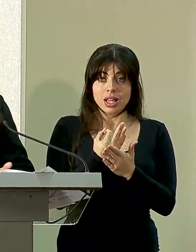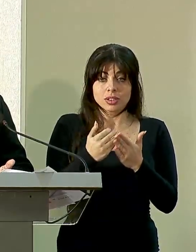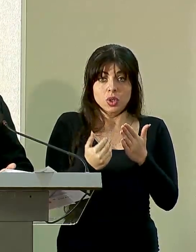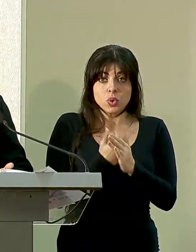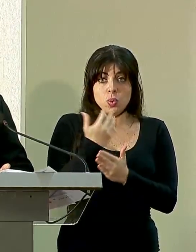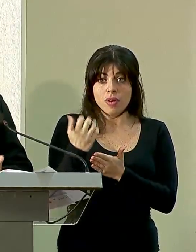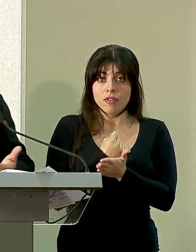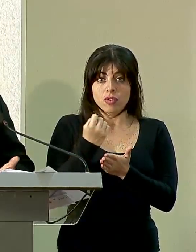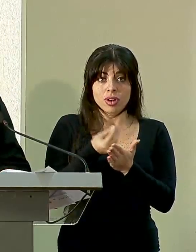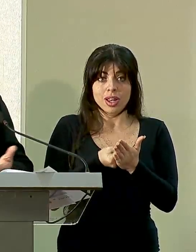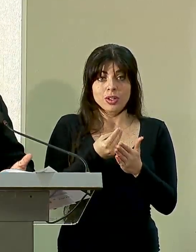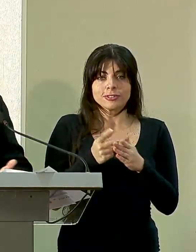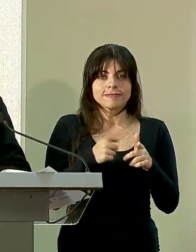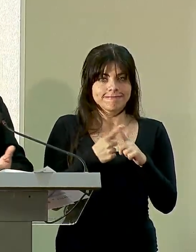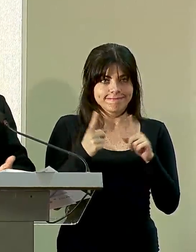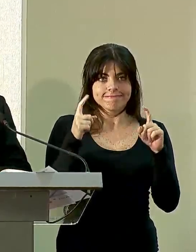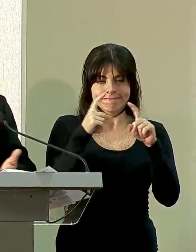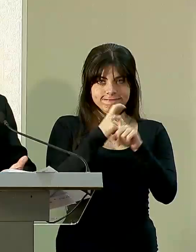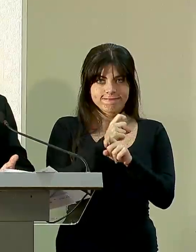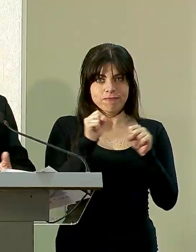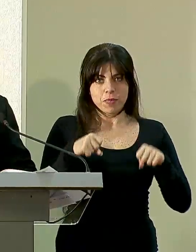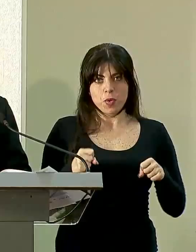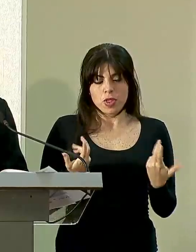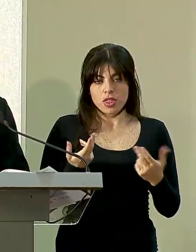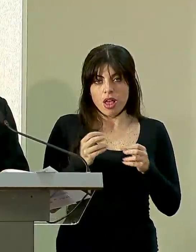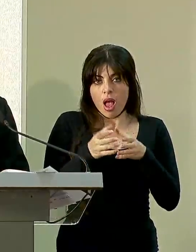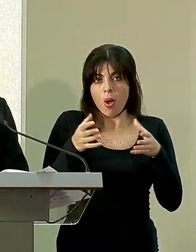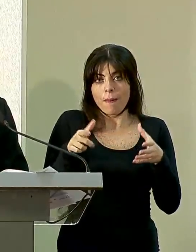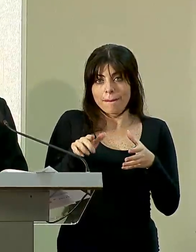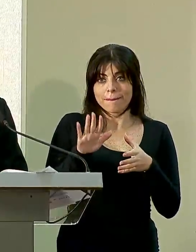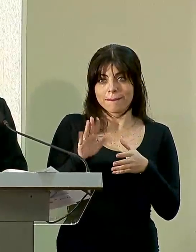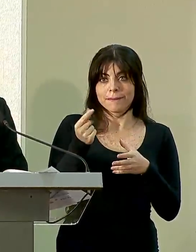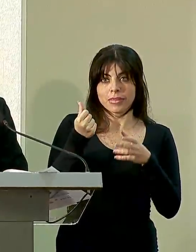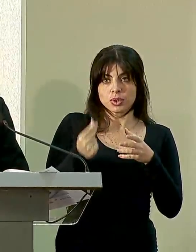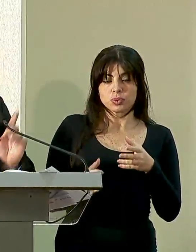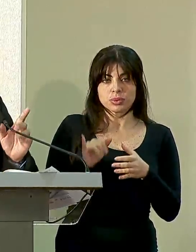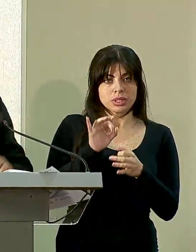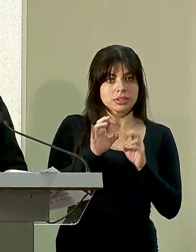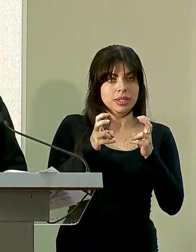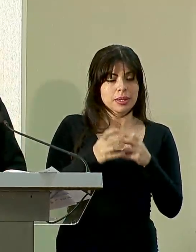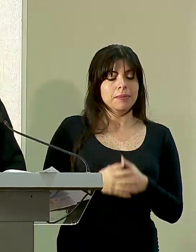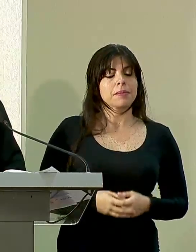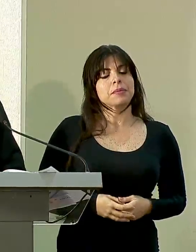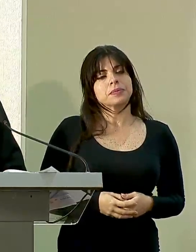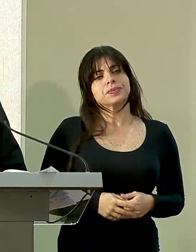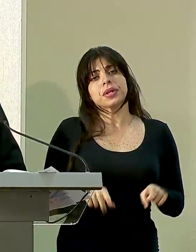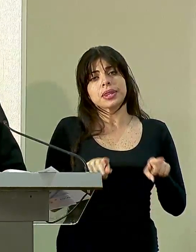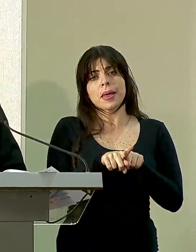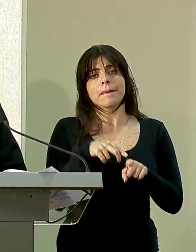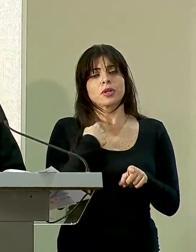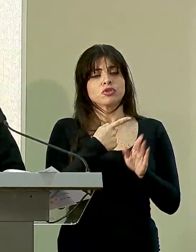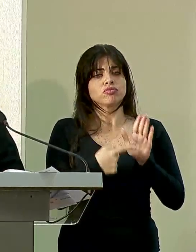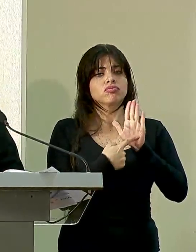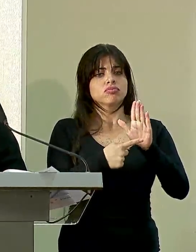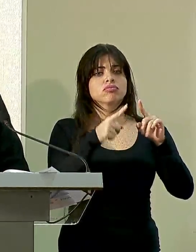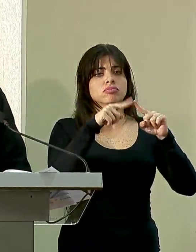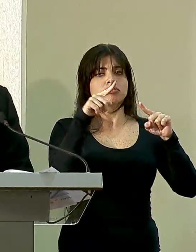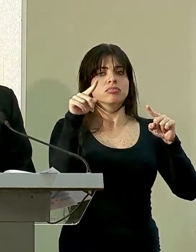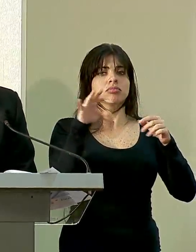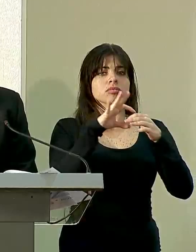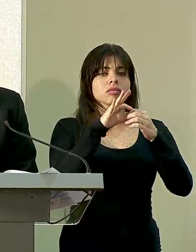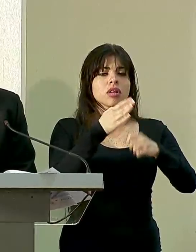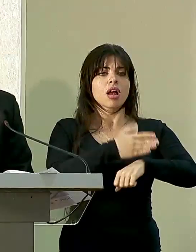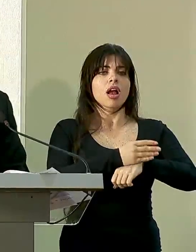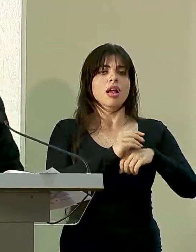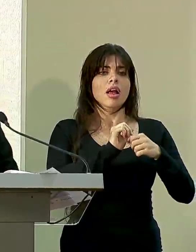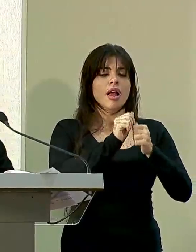nuevas de recursos, pues es complicado poder, digamos, incrementar el presupuesto en estas circunstancias. También hemos presentado un gráfico sobre la